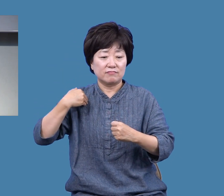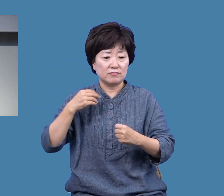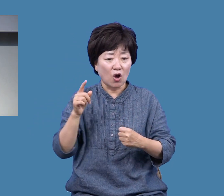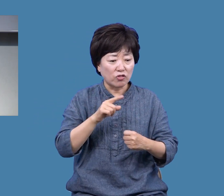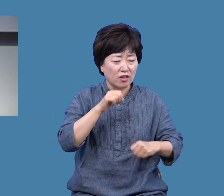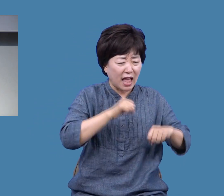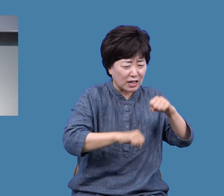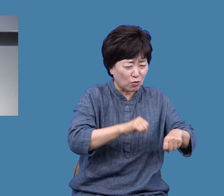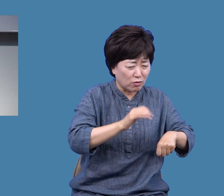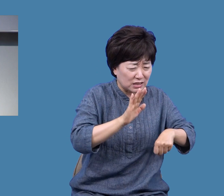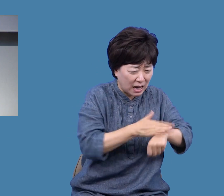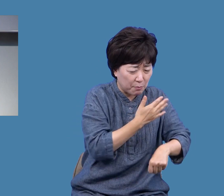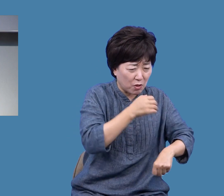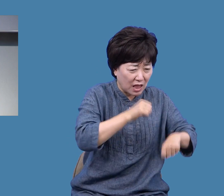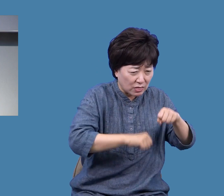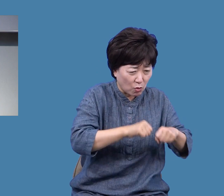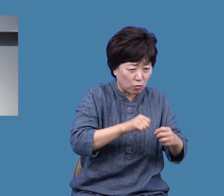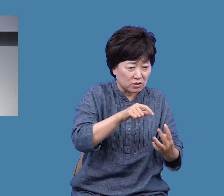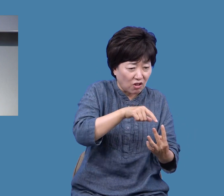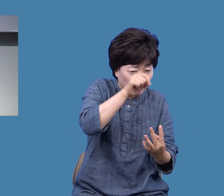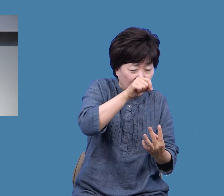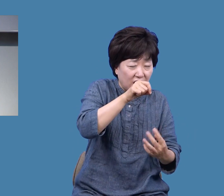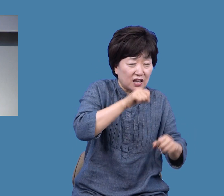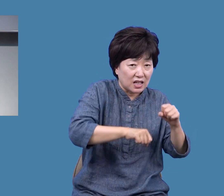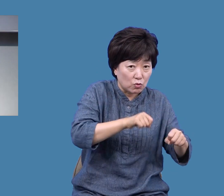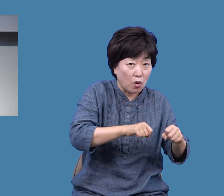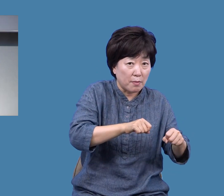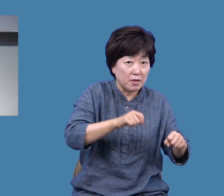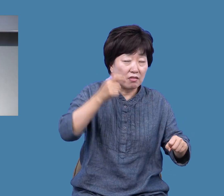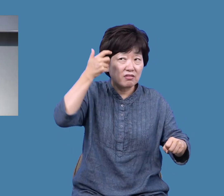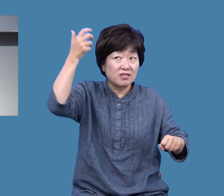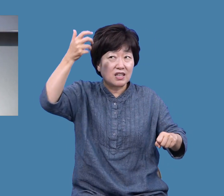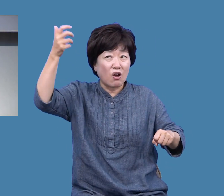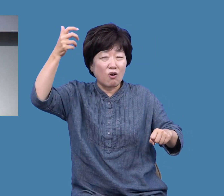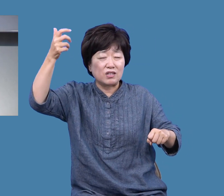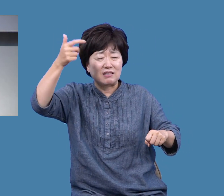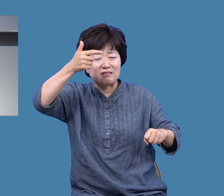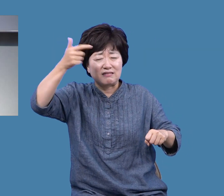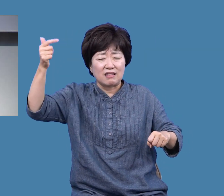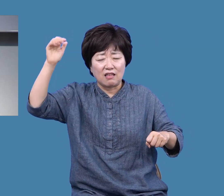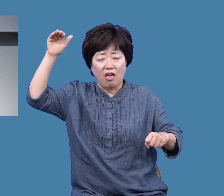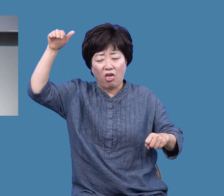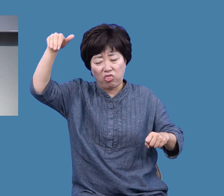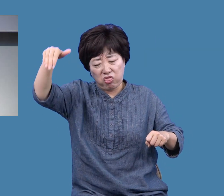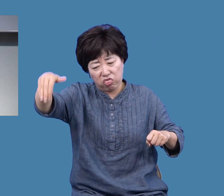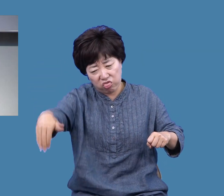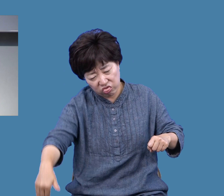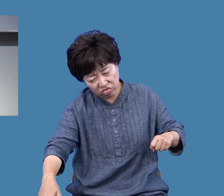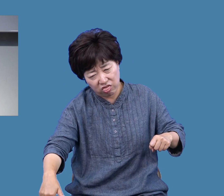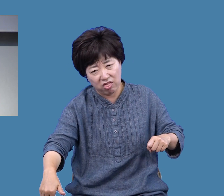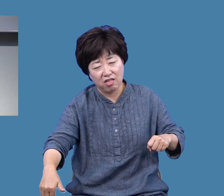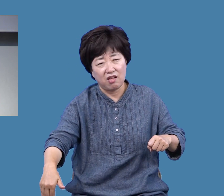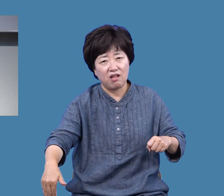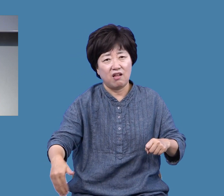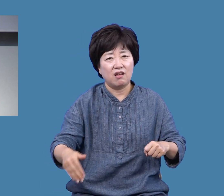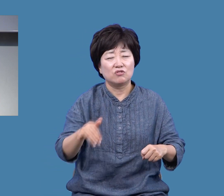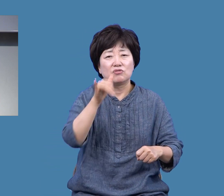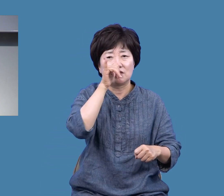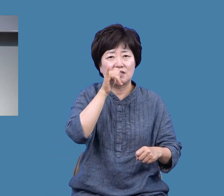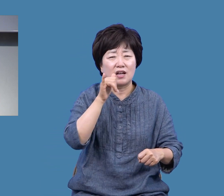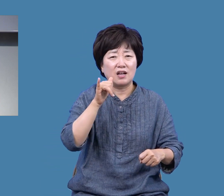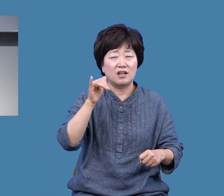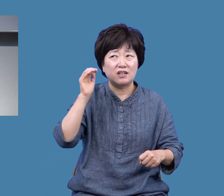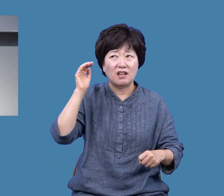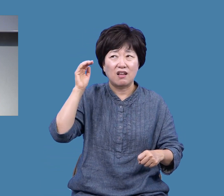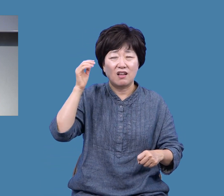반대로 어떤 행동을 하고 어떤 선택을 하냐에 따라서 우리의 영이 굉장히 침체되고 죽기도 한다는 거예요. 뭐